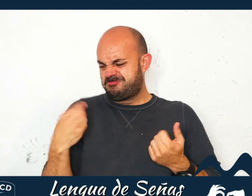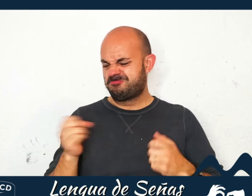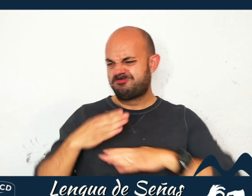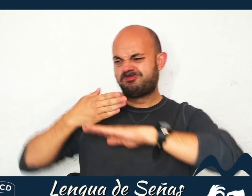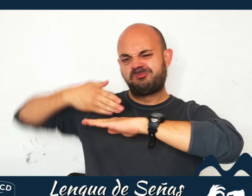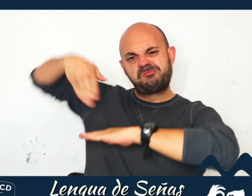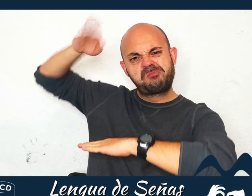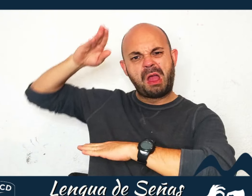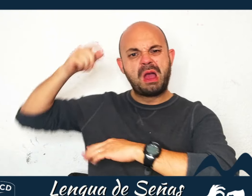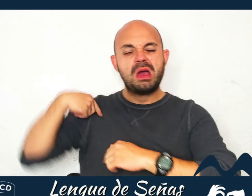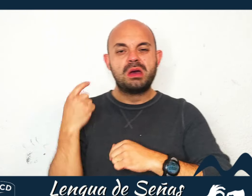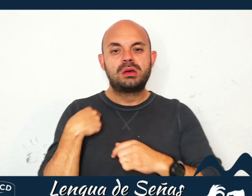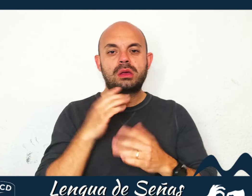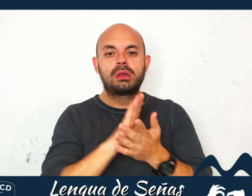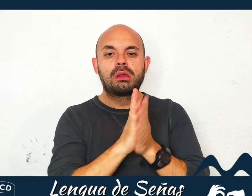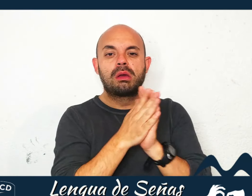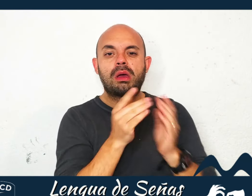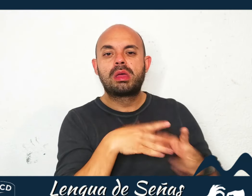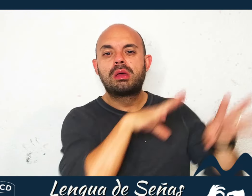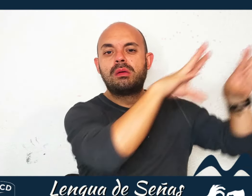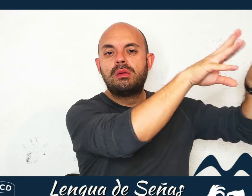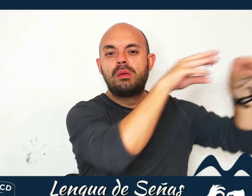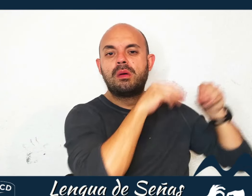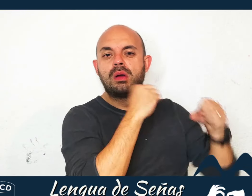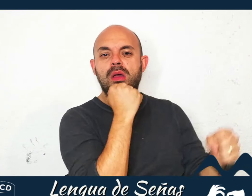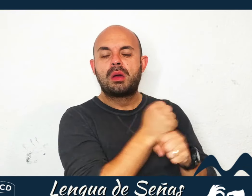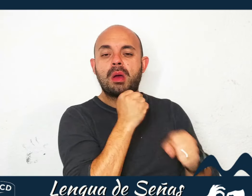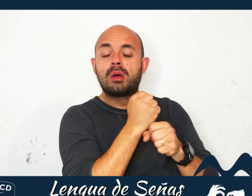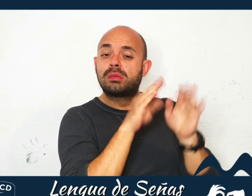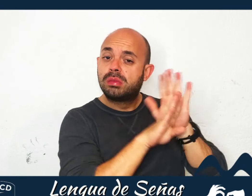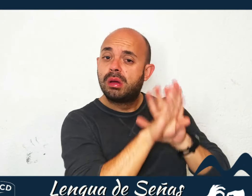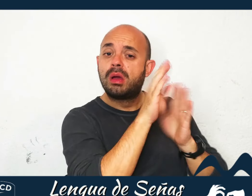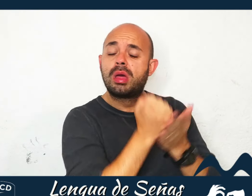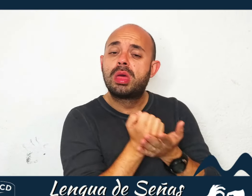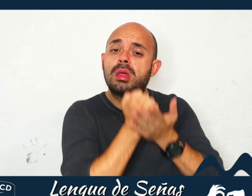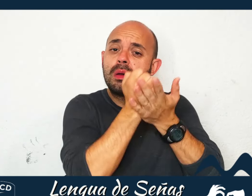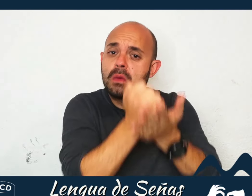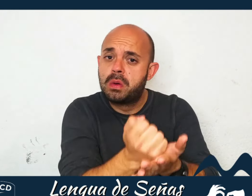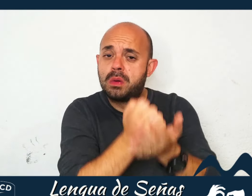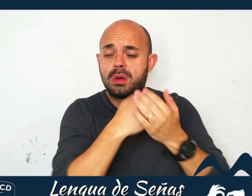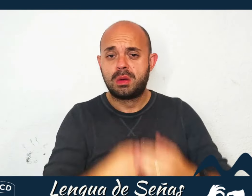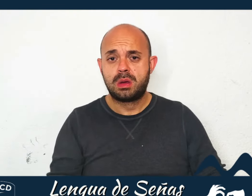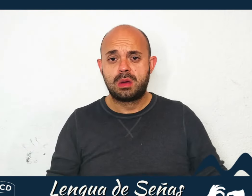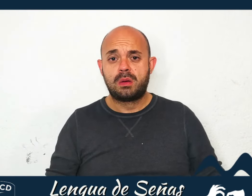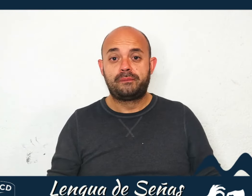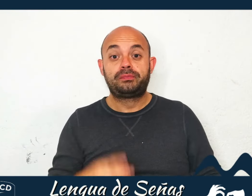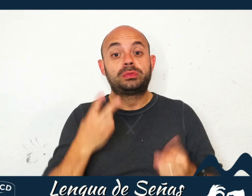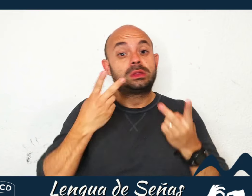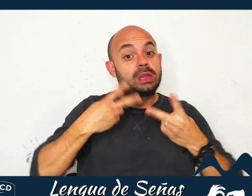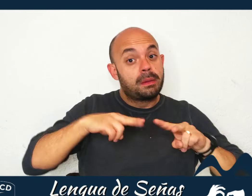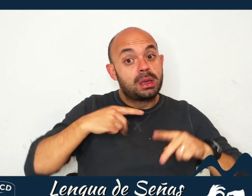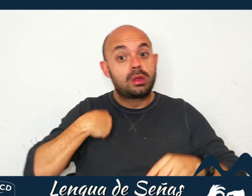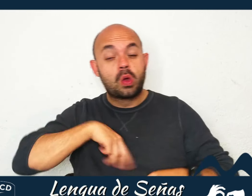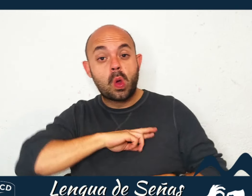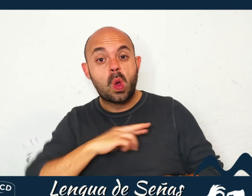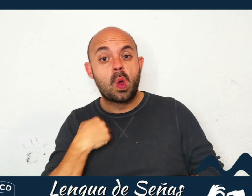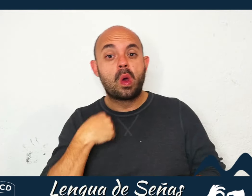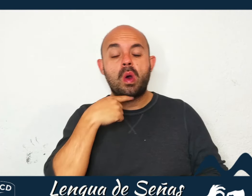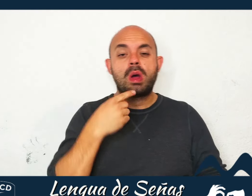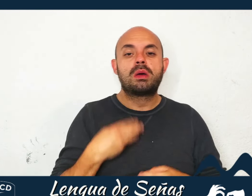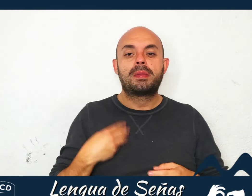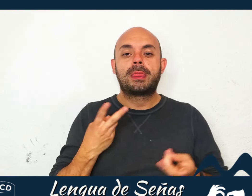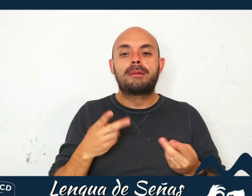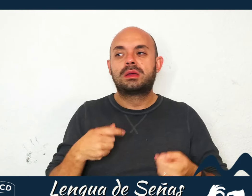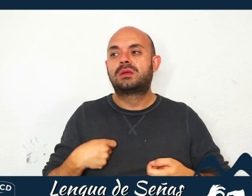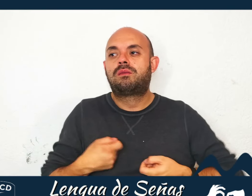lamentablemente despreciamos o no lo consideramos. A veces también nosotros estamos haciendo perder